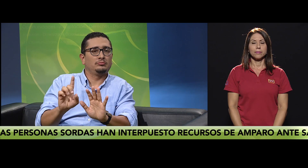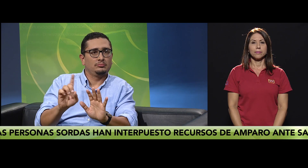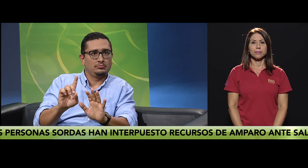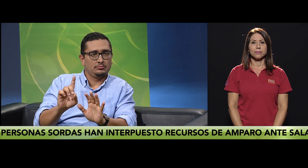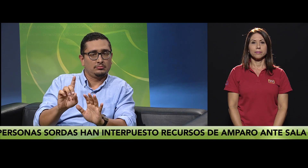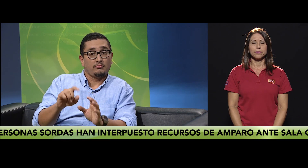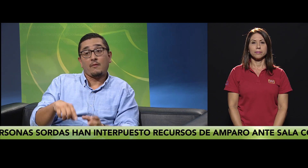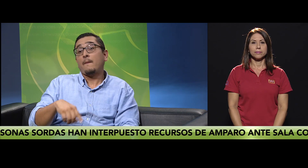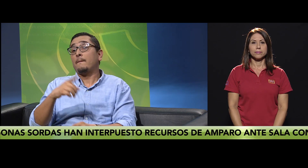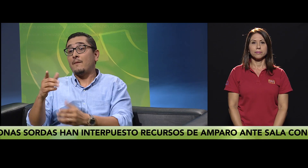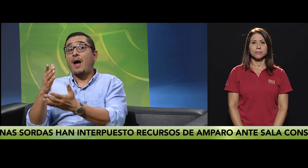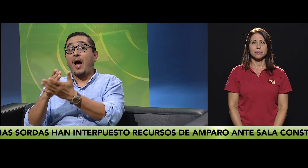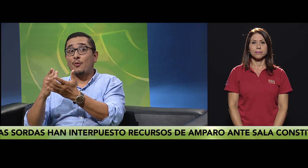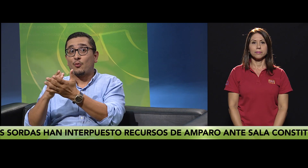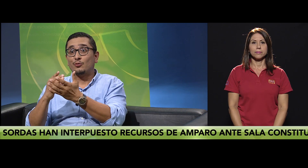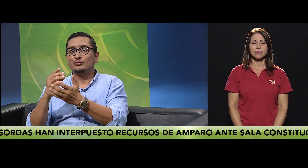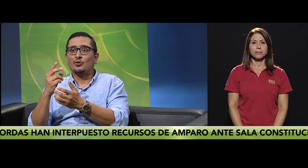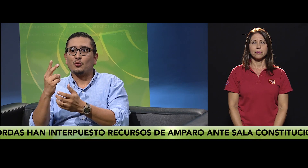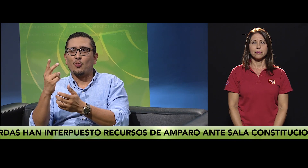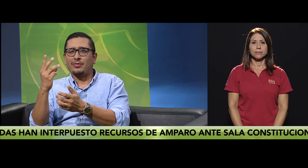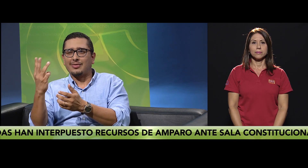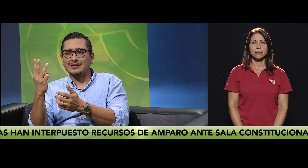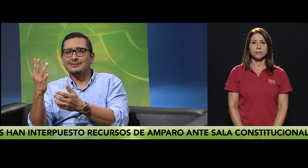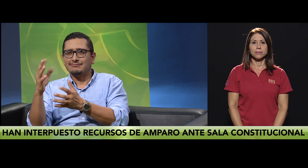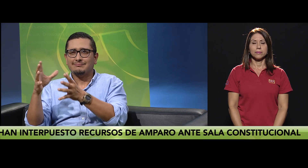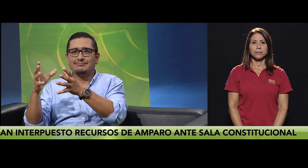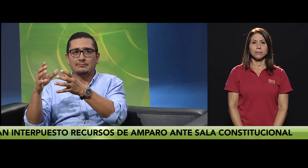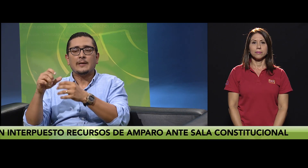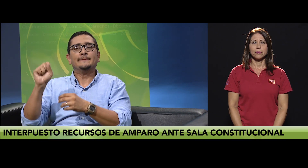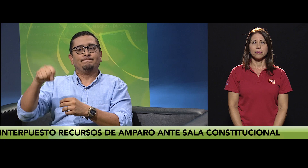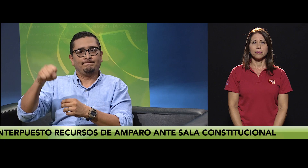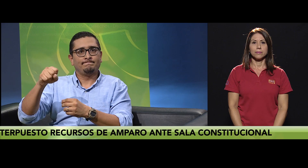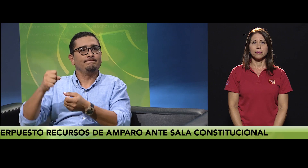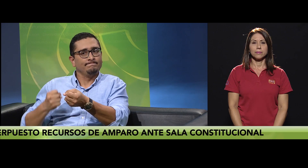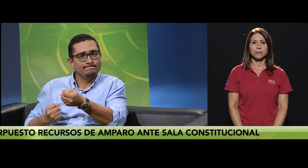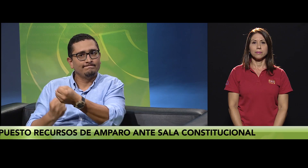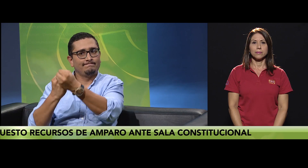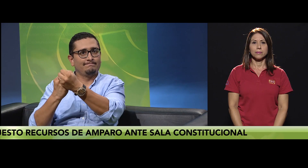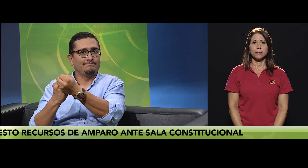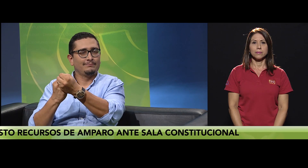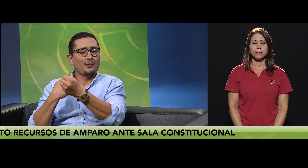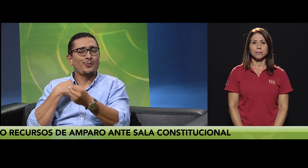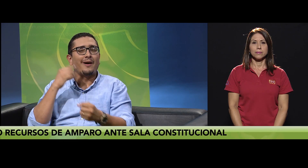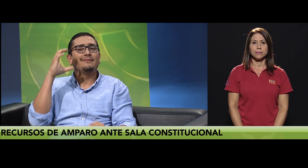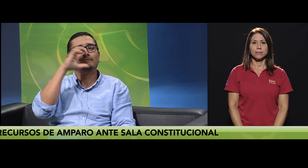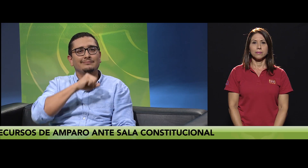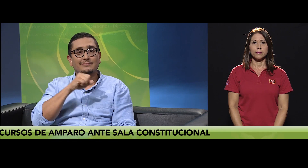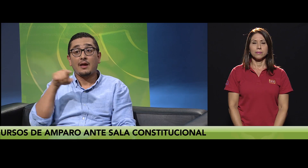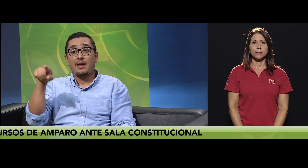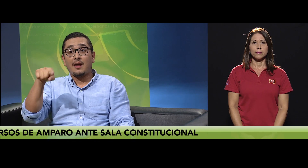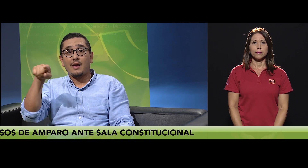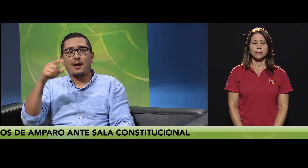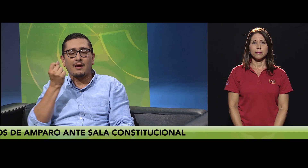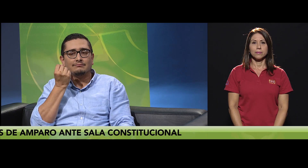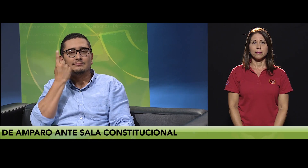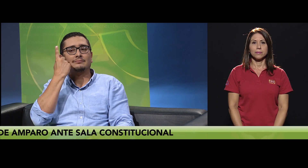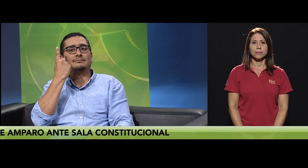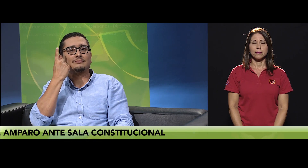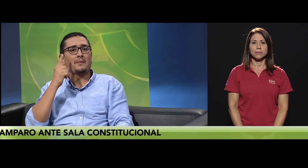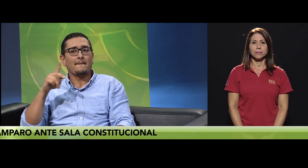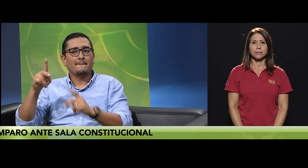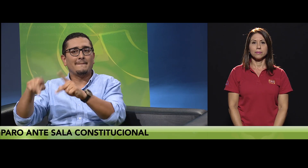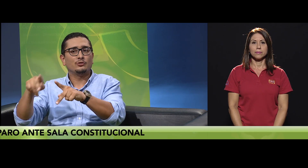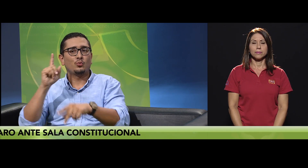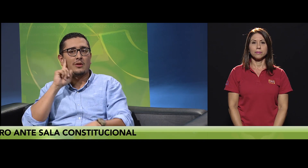recurso y en ese momento tal vez no le dieron tanta atención, pero hubo 3 magistrados que sí nos dieron